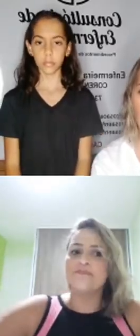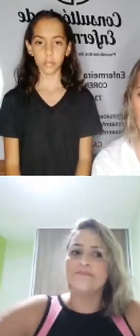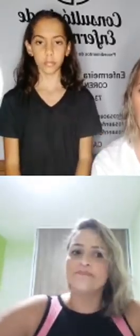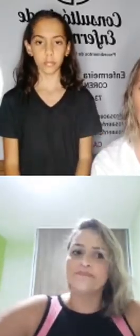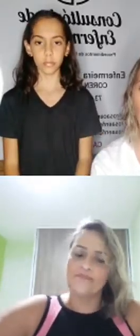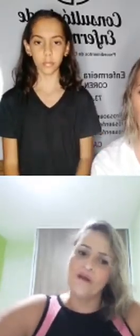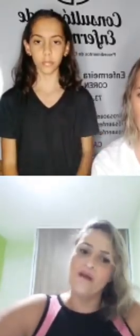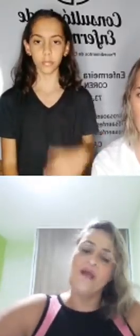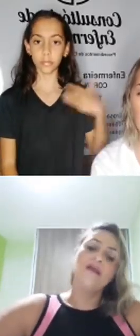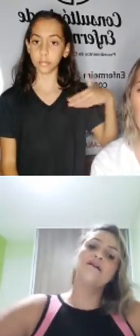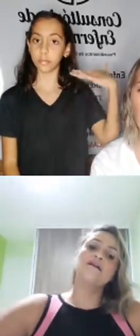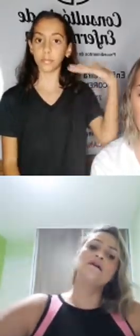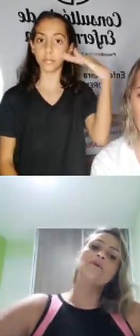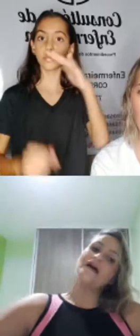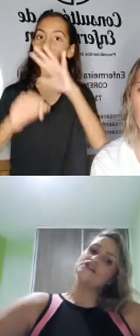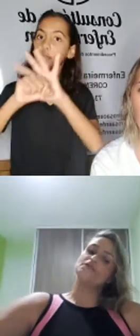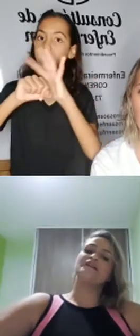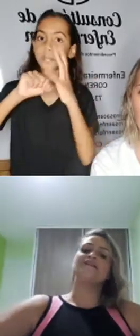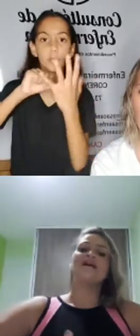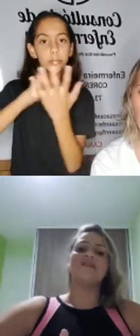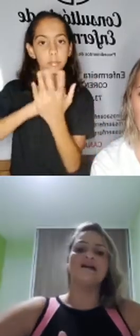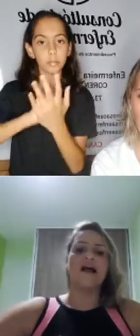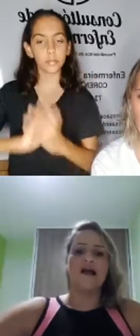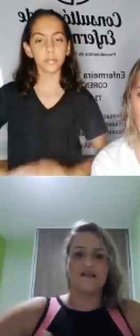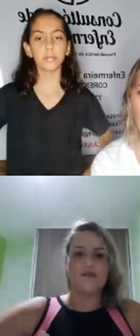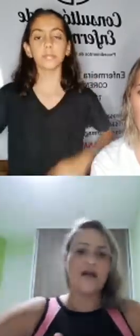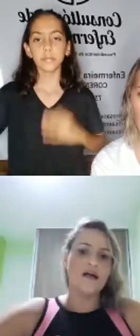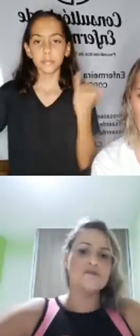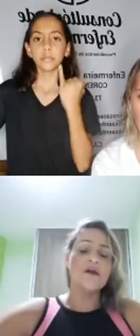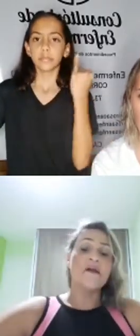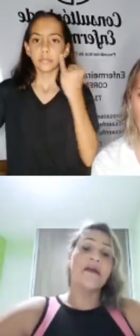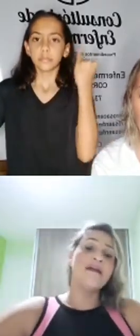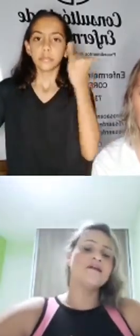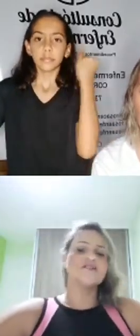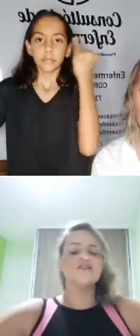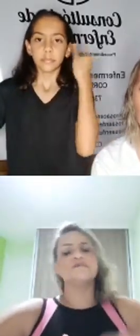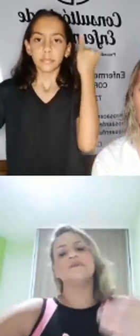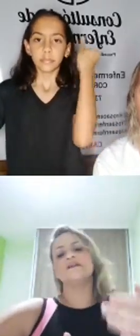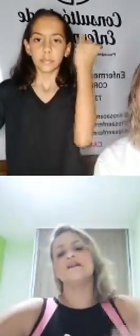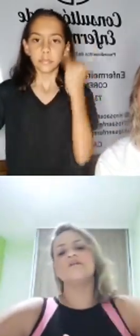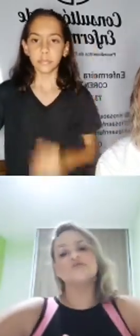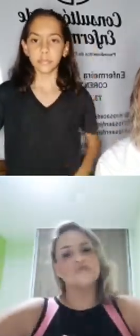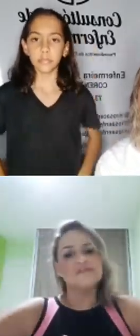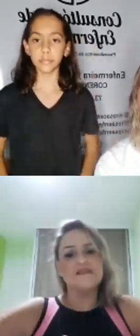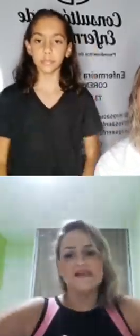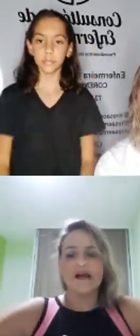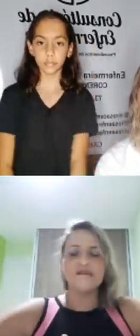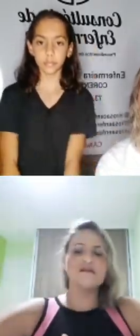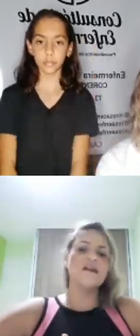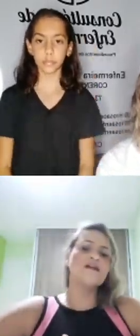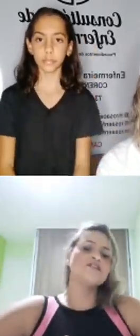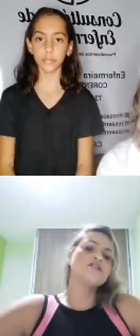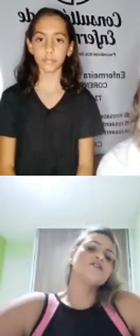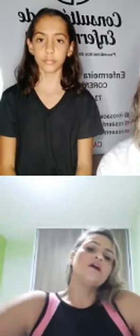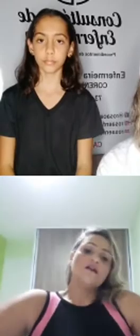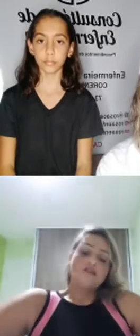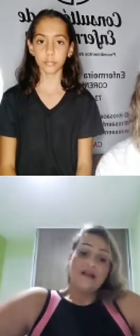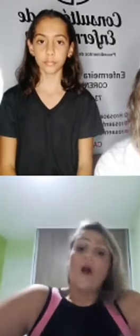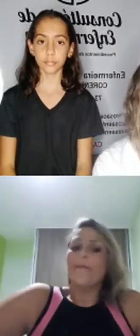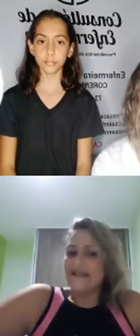Covid, né? Então, a gente precisa avaliar caso a caso, quem a gente mantém em consultas mensais, quem a